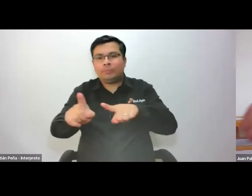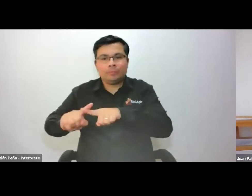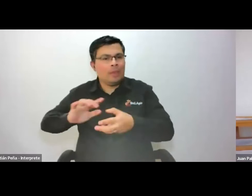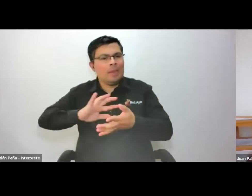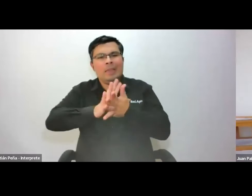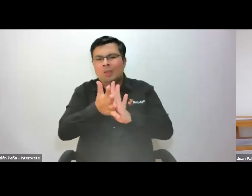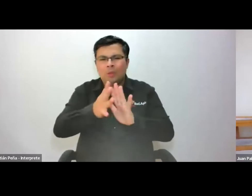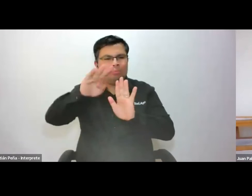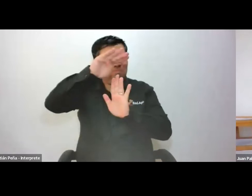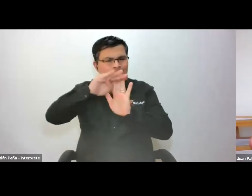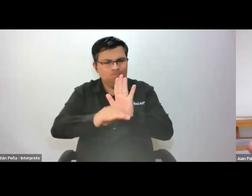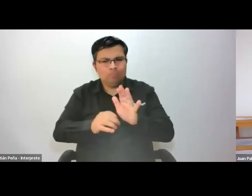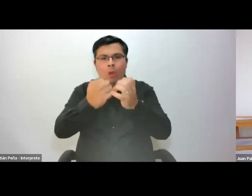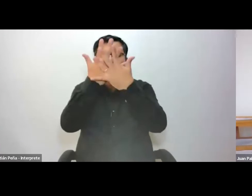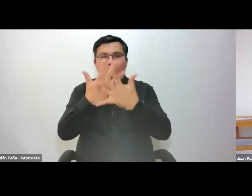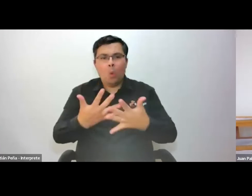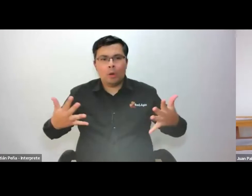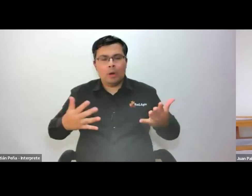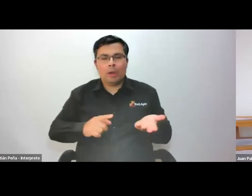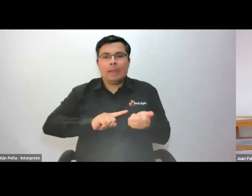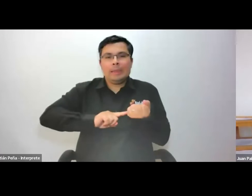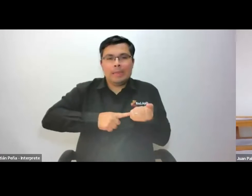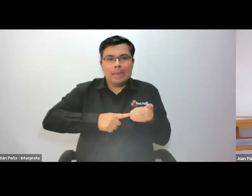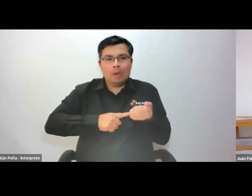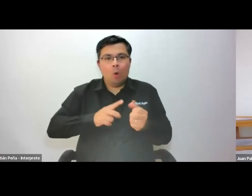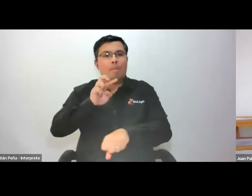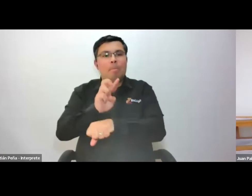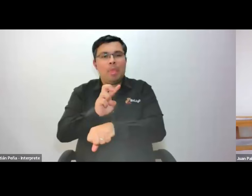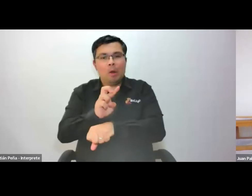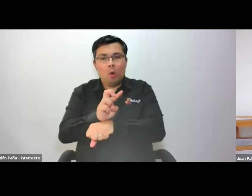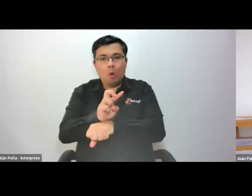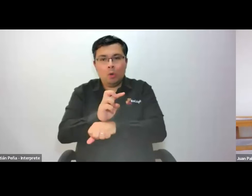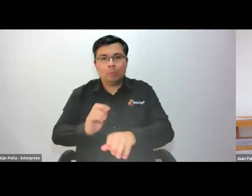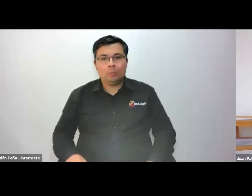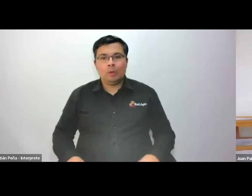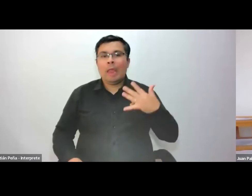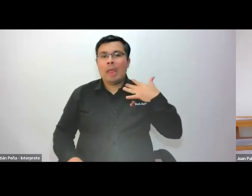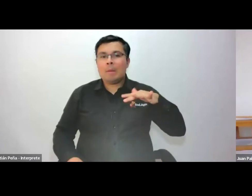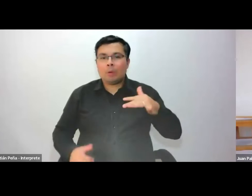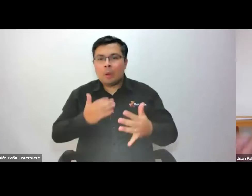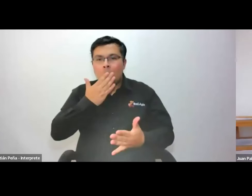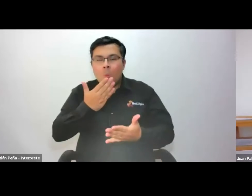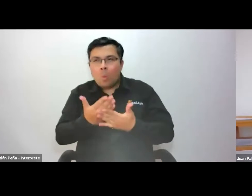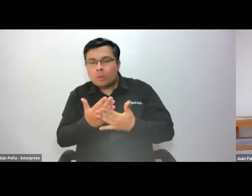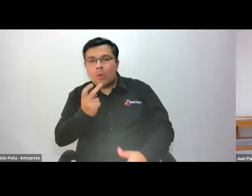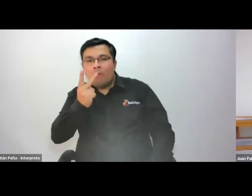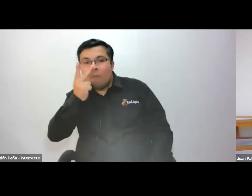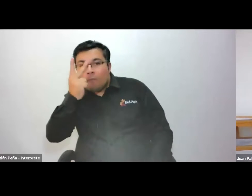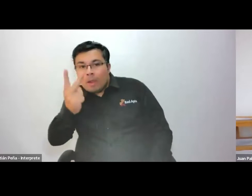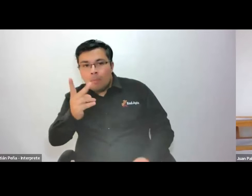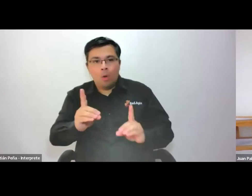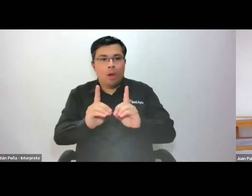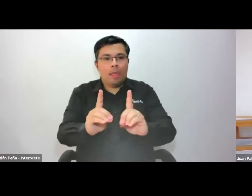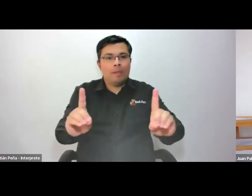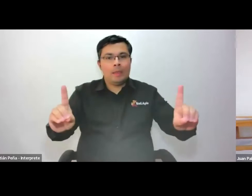todo el abordaje técnico-pedagógico, ¿no? Es fundamental cuando miramos, por ejemplo, la diversidad que